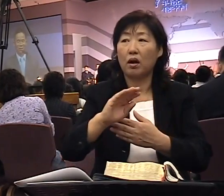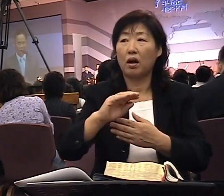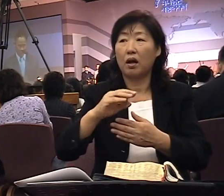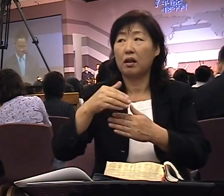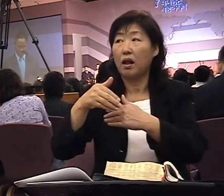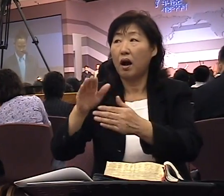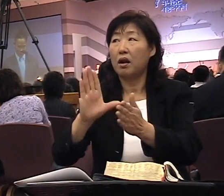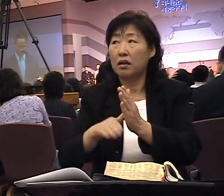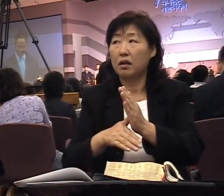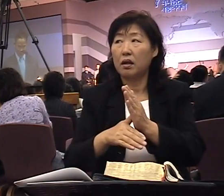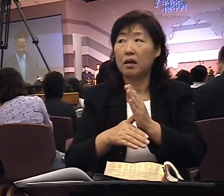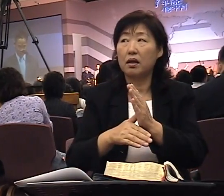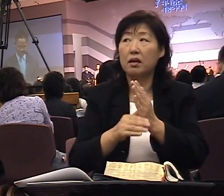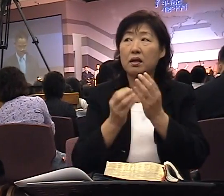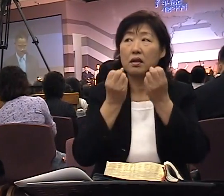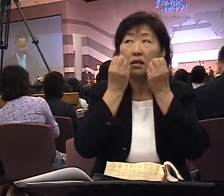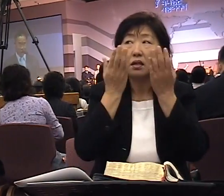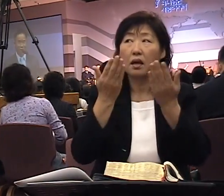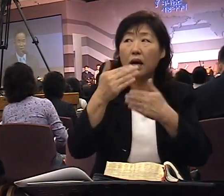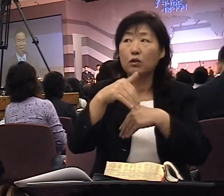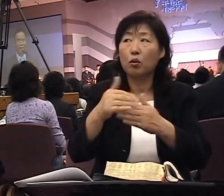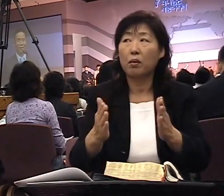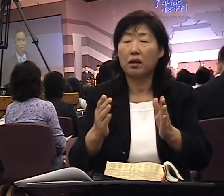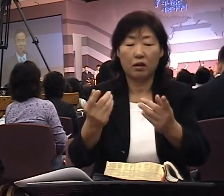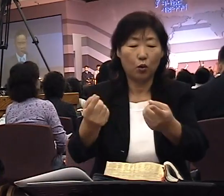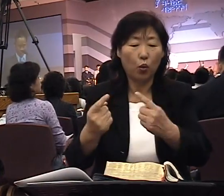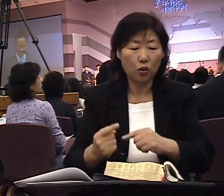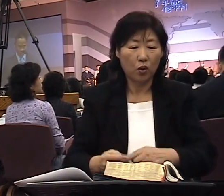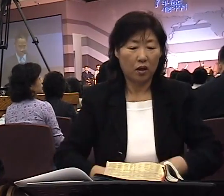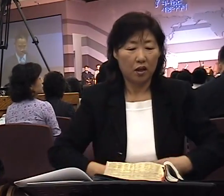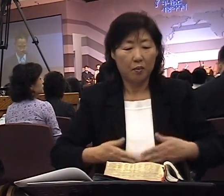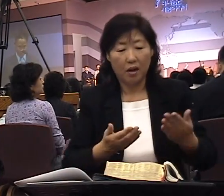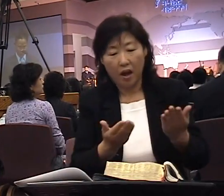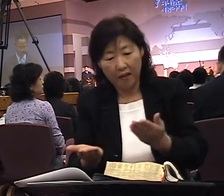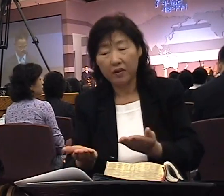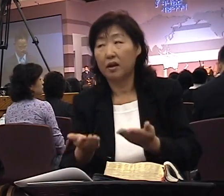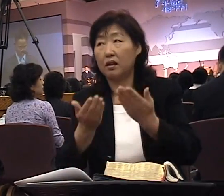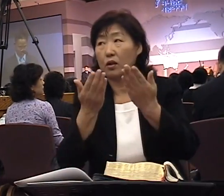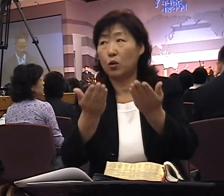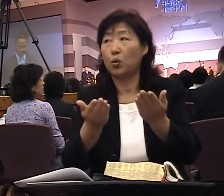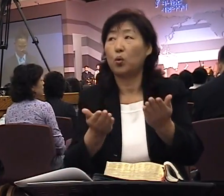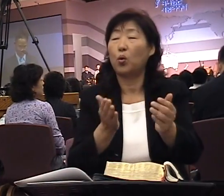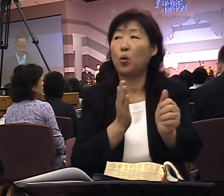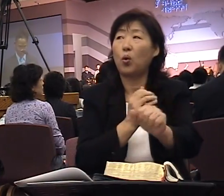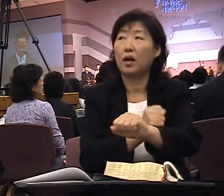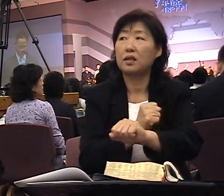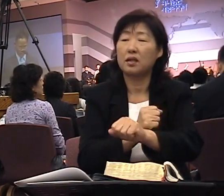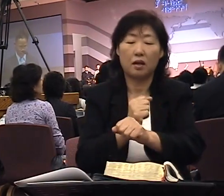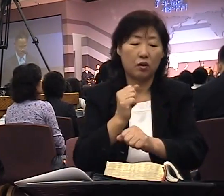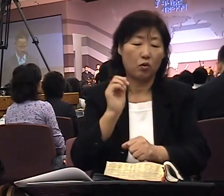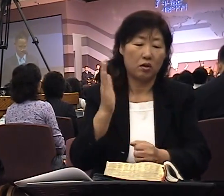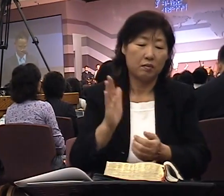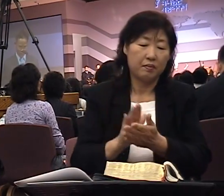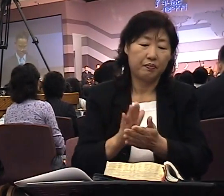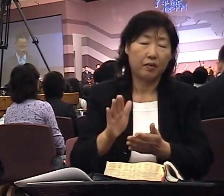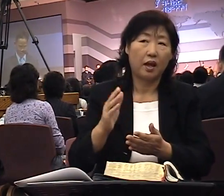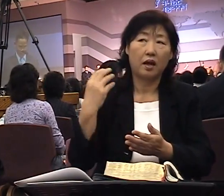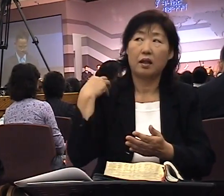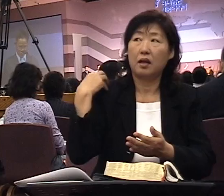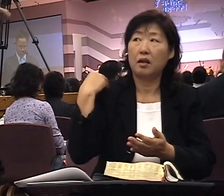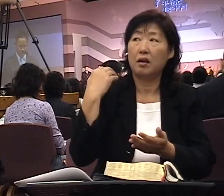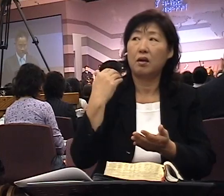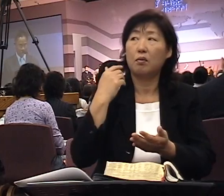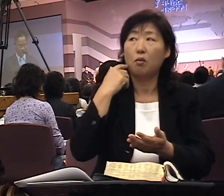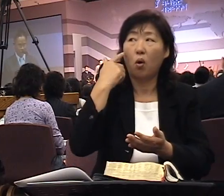있습니다. 들러주시면 저희들이 여러분 따뜻이 영접하고 안내해 드리도록 하겠습니다. 이제 담임 목사님 나오셔서 몇